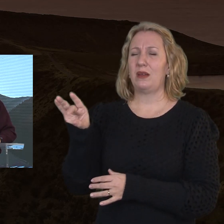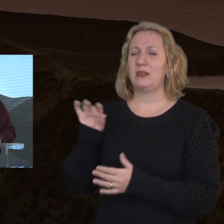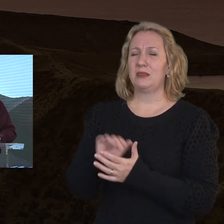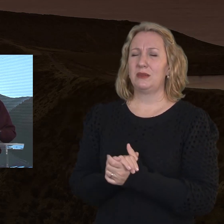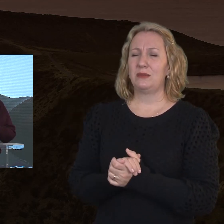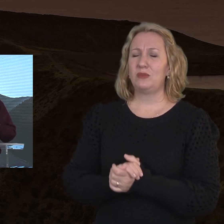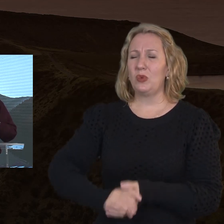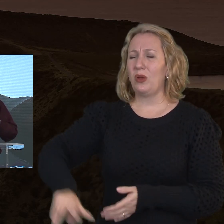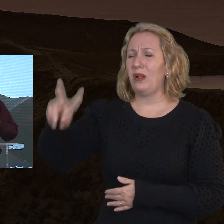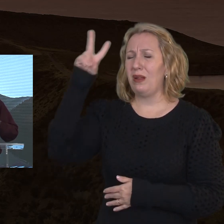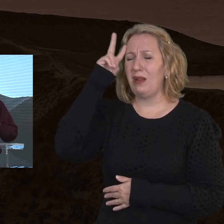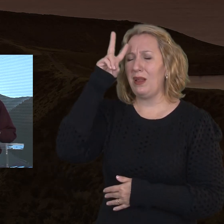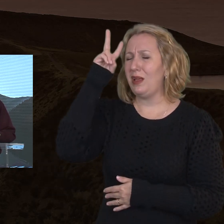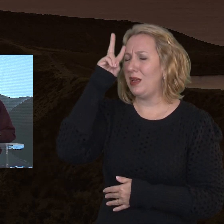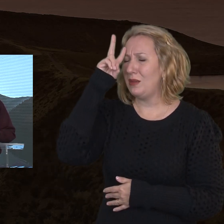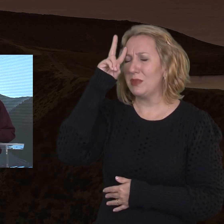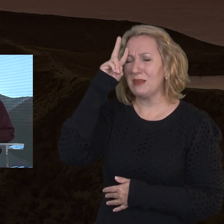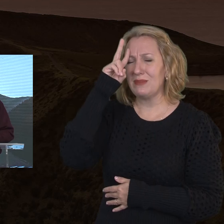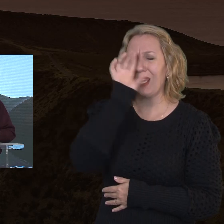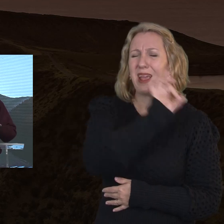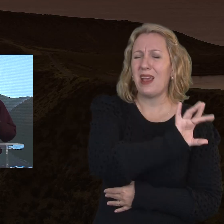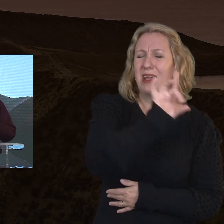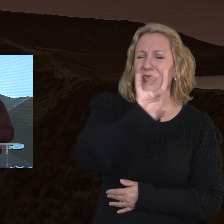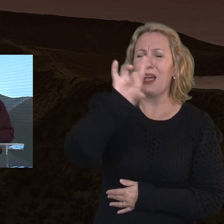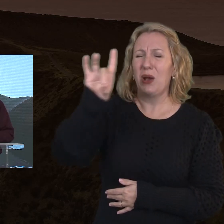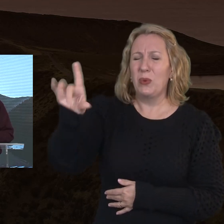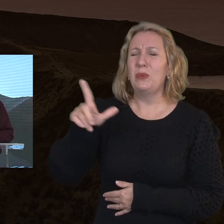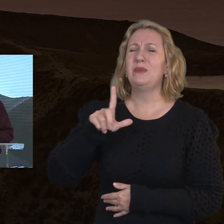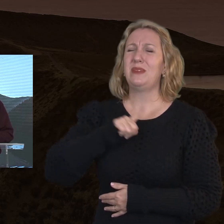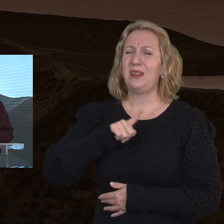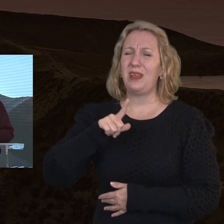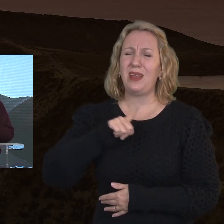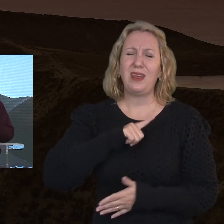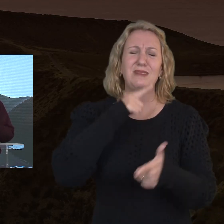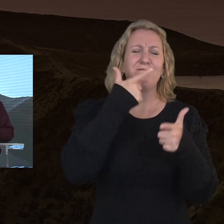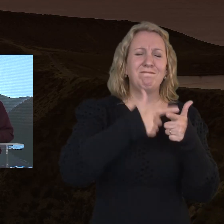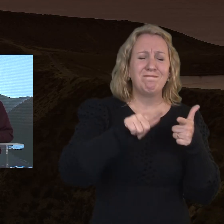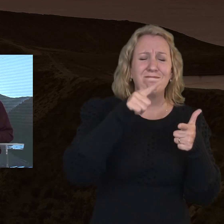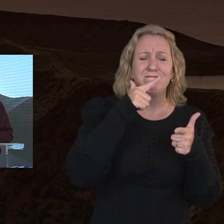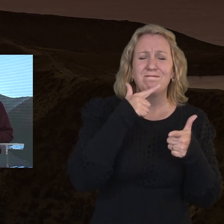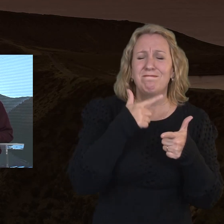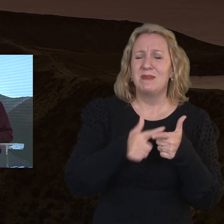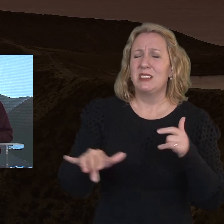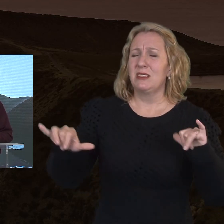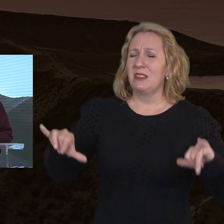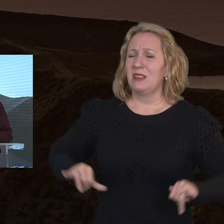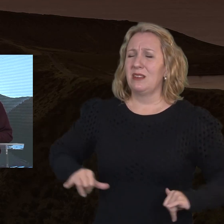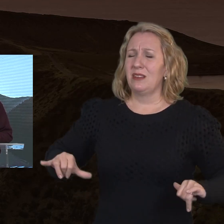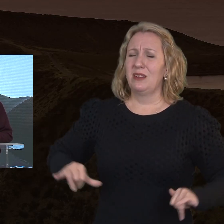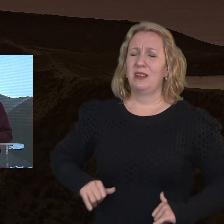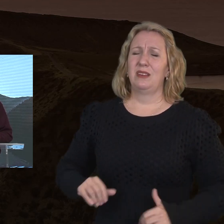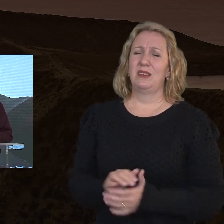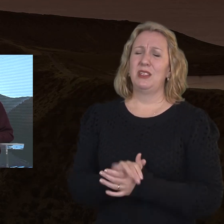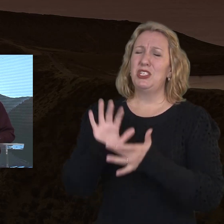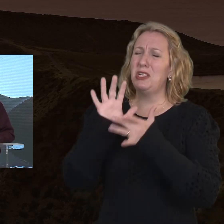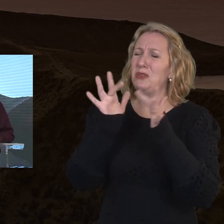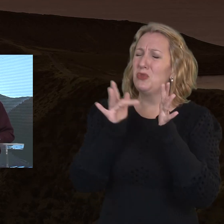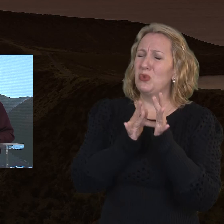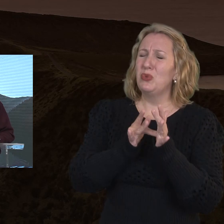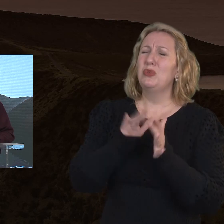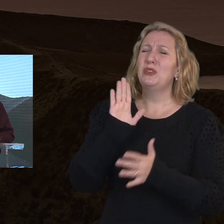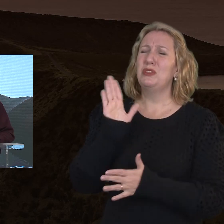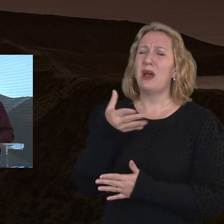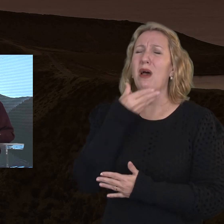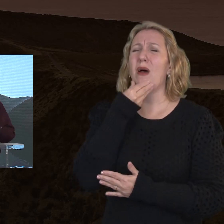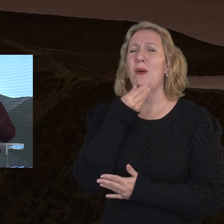lembra-te dos ataques que cada um está sofrendo e tem sofrido o senhor jesus tu foste homem tu sabes o que